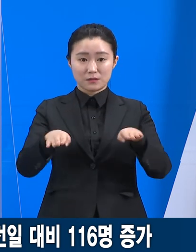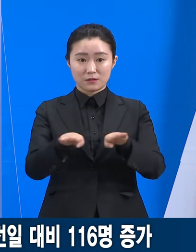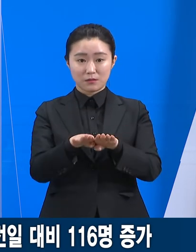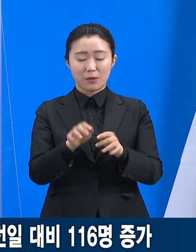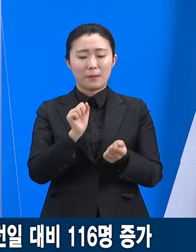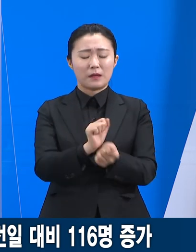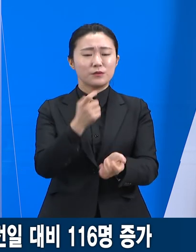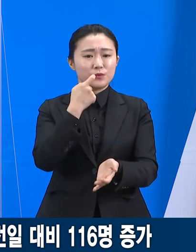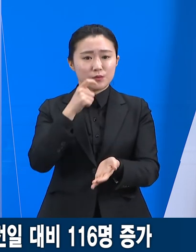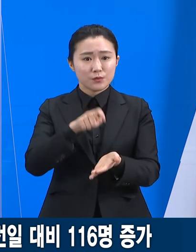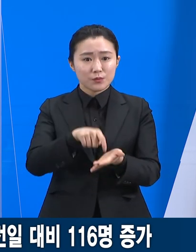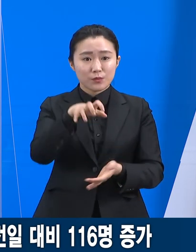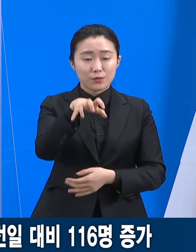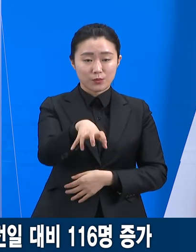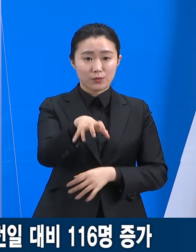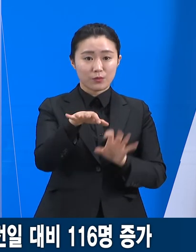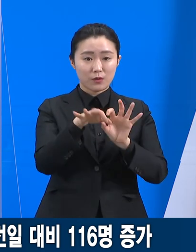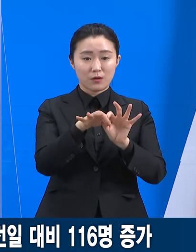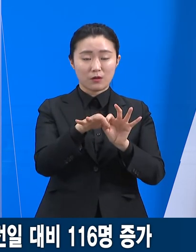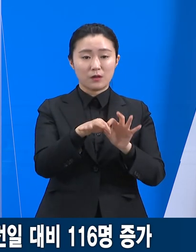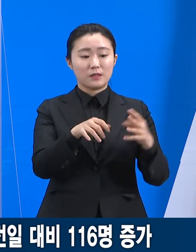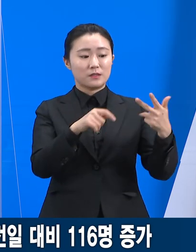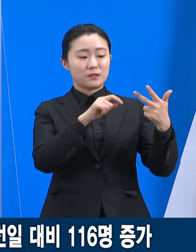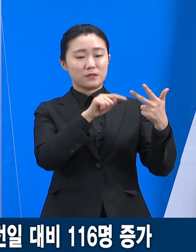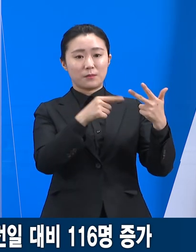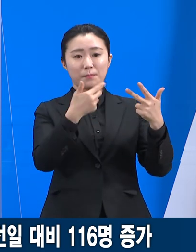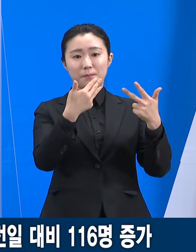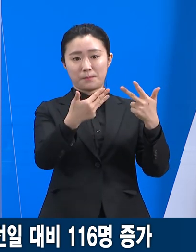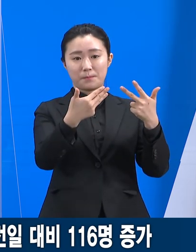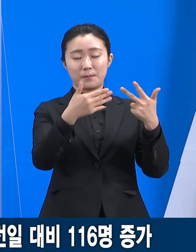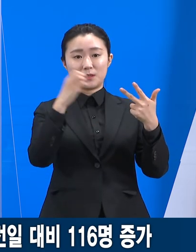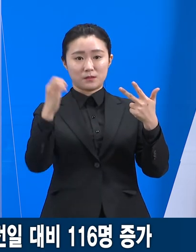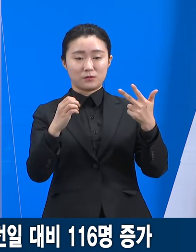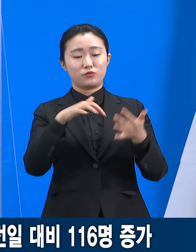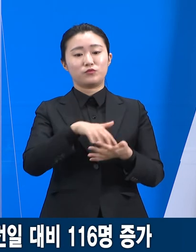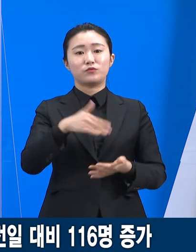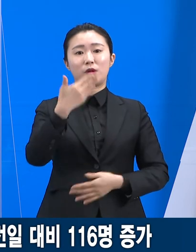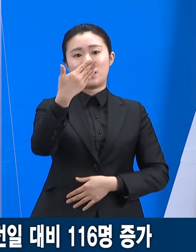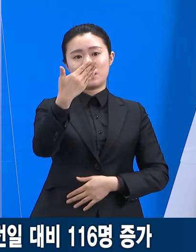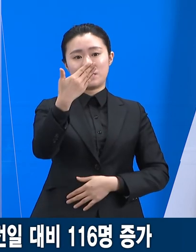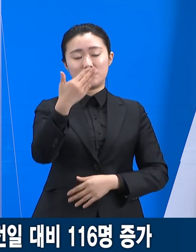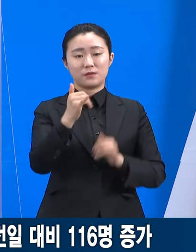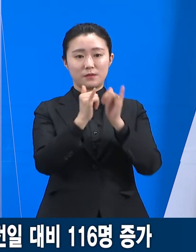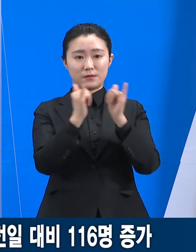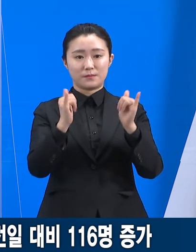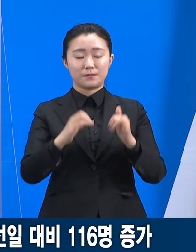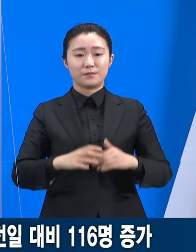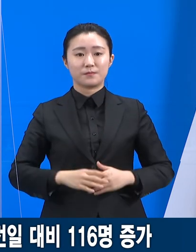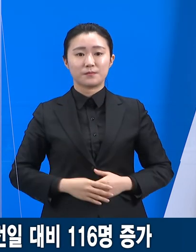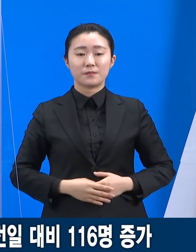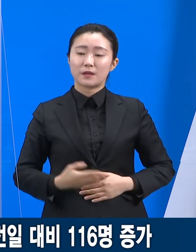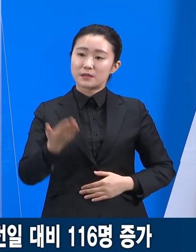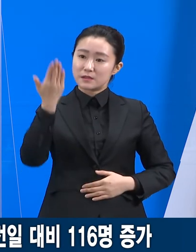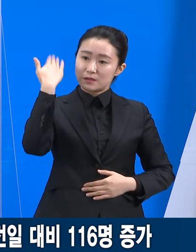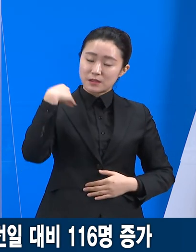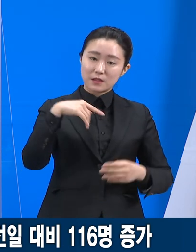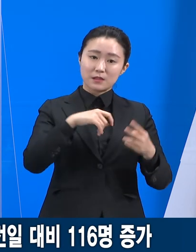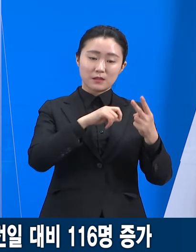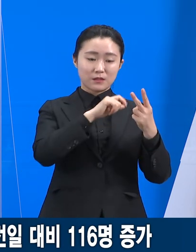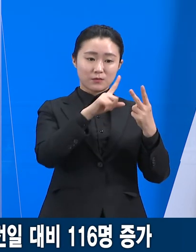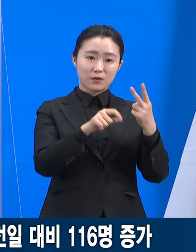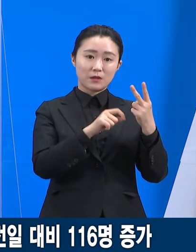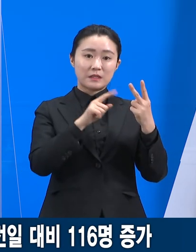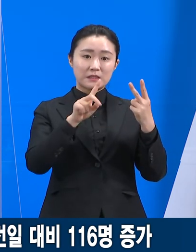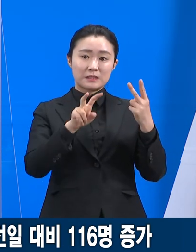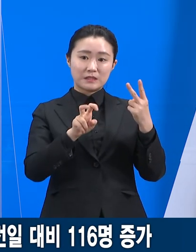관련 확진자는 7.8%인 9명입니다. 지난 2월 21일부터 2월